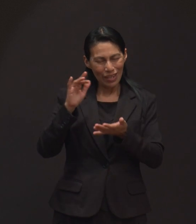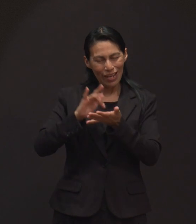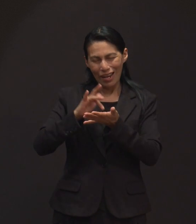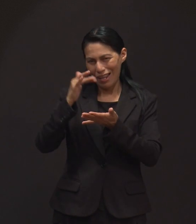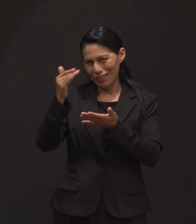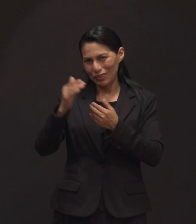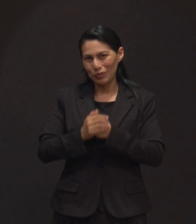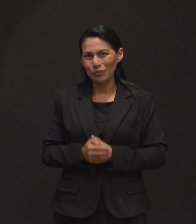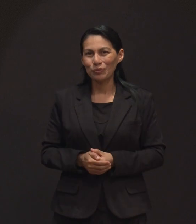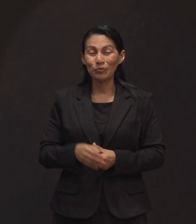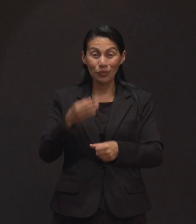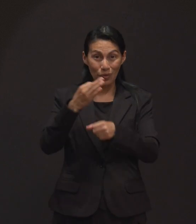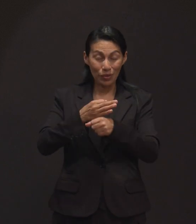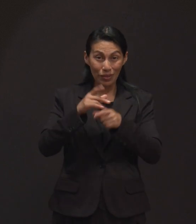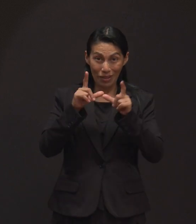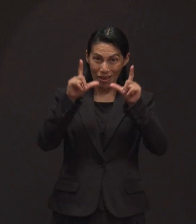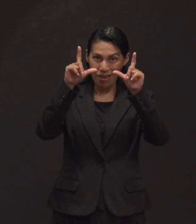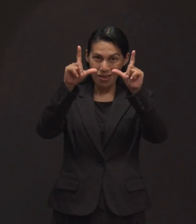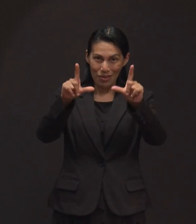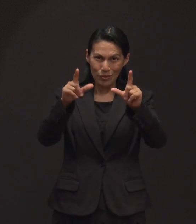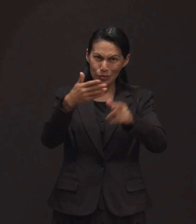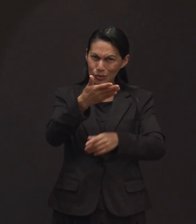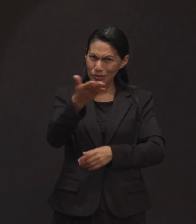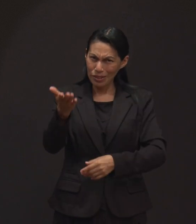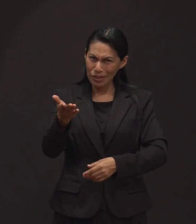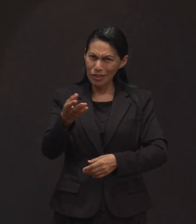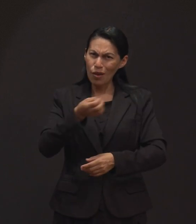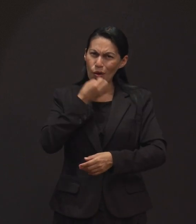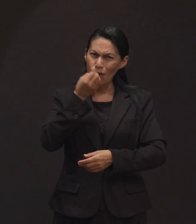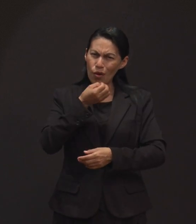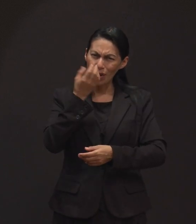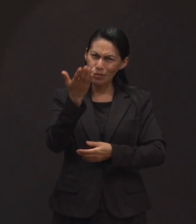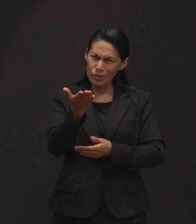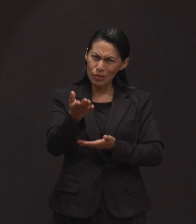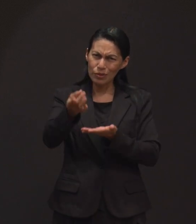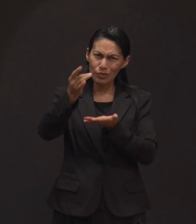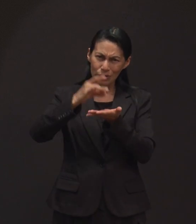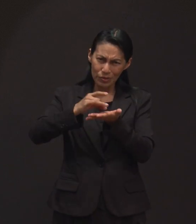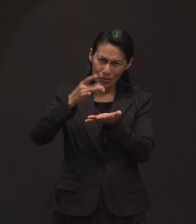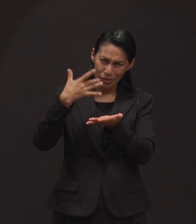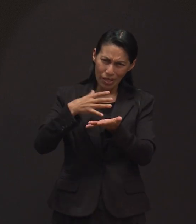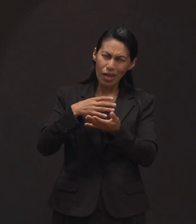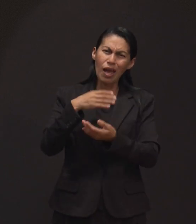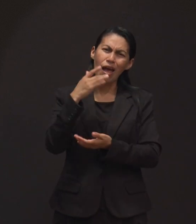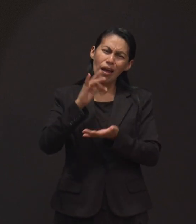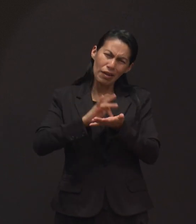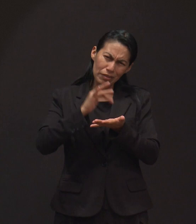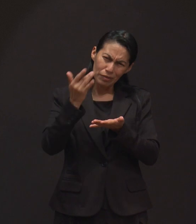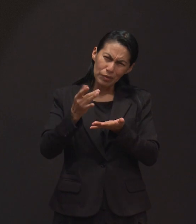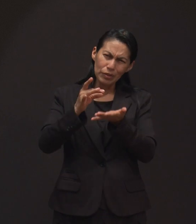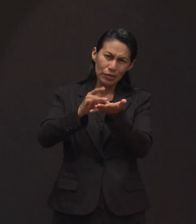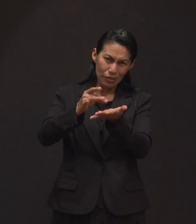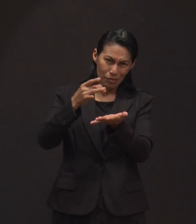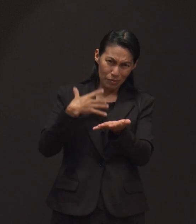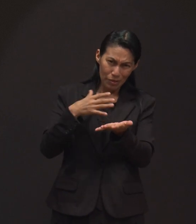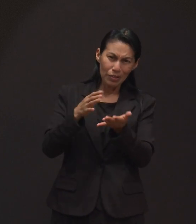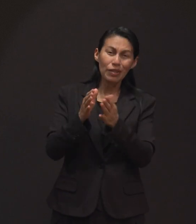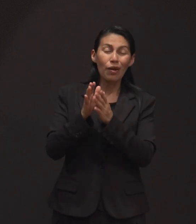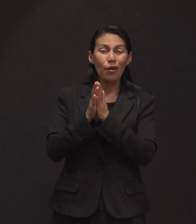mucho. Oración. Pues vamos a escuchar, mientras ustedes envían sus pedidos de oración, sus agradecimientos al